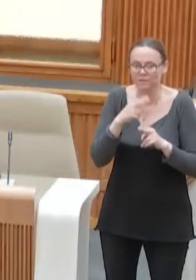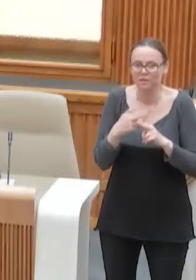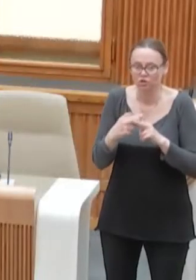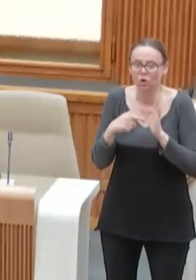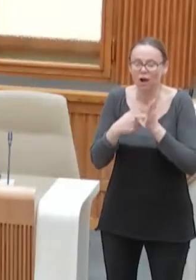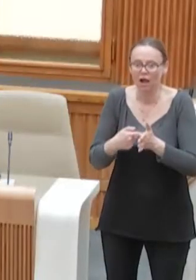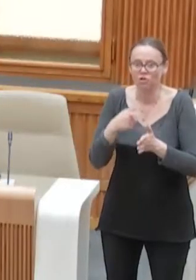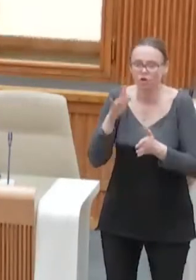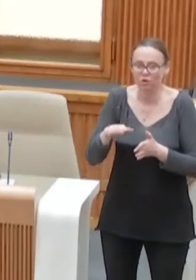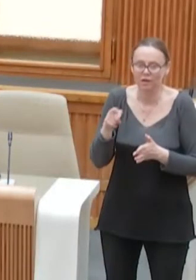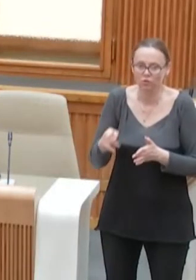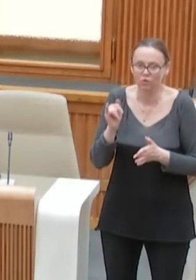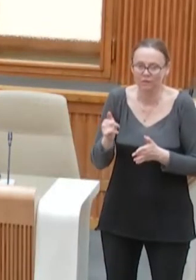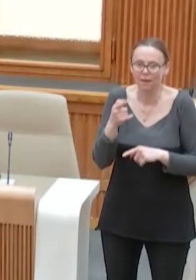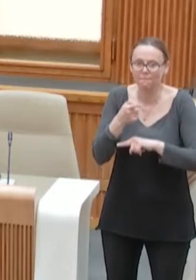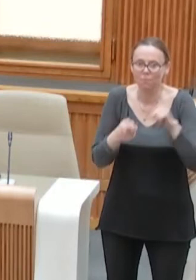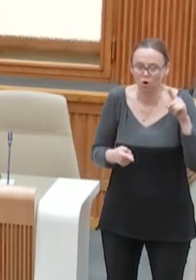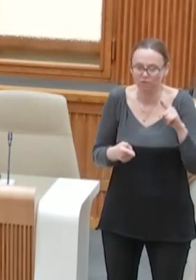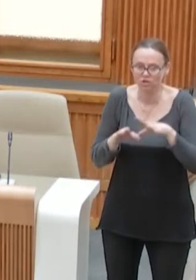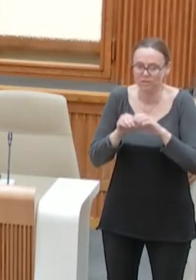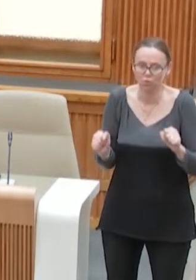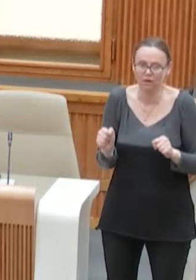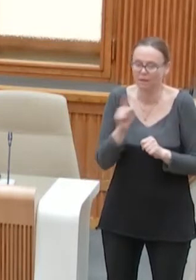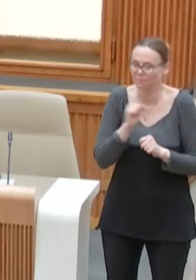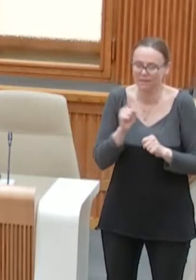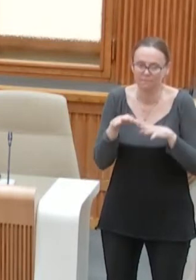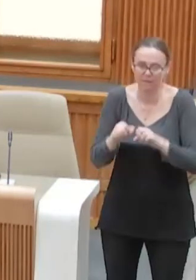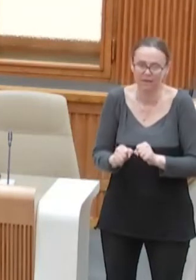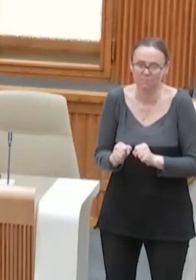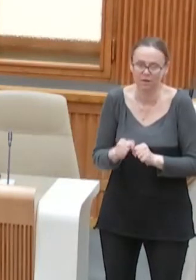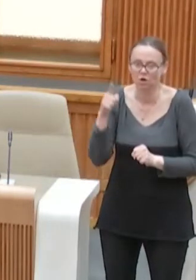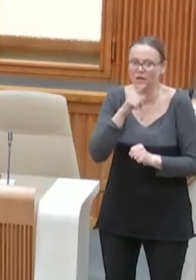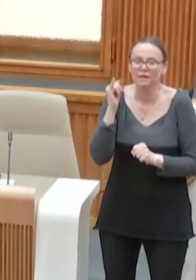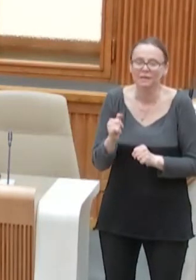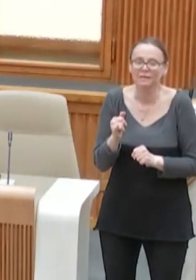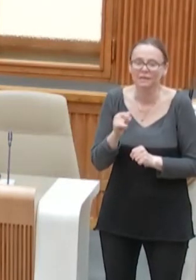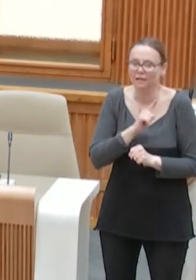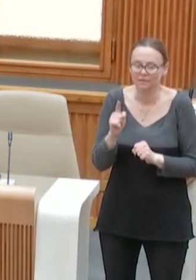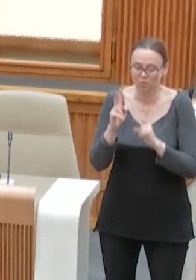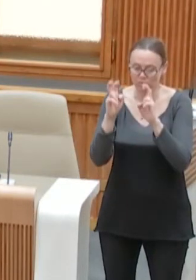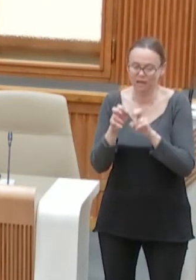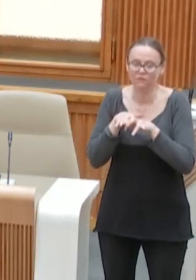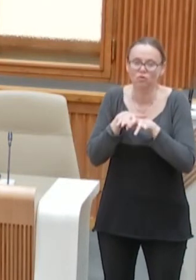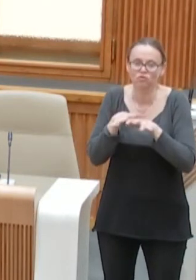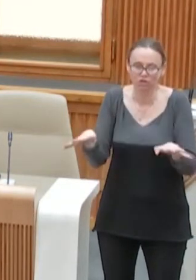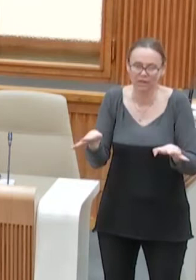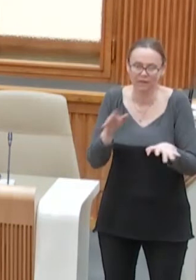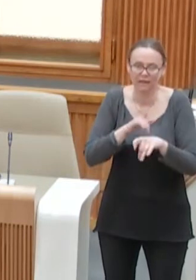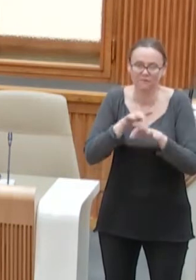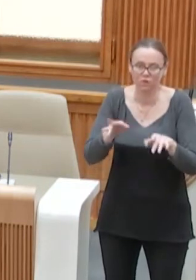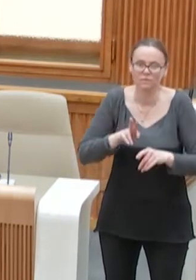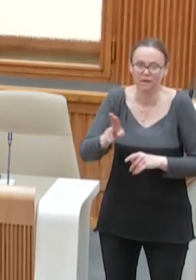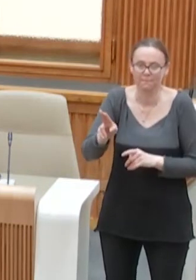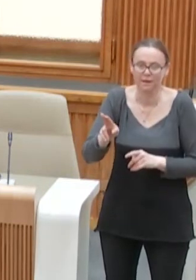držav, kažejo enostavno na to, da polovičarski ukrepi ne prijemajo in da ne zajezijo širjenja virusa